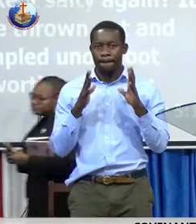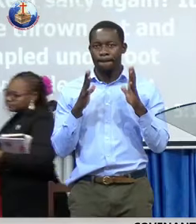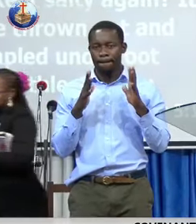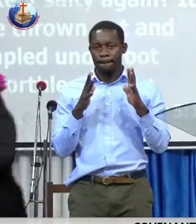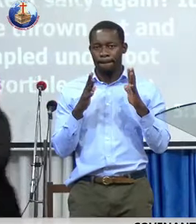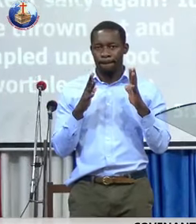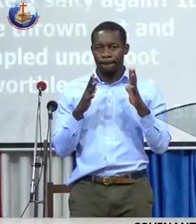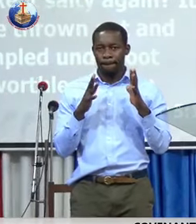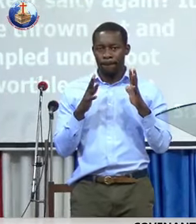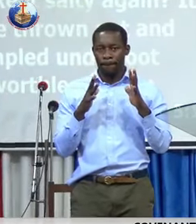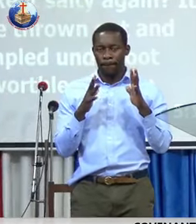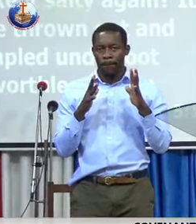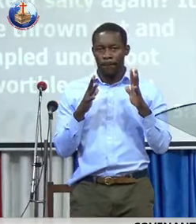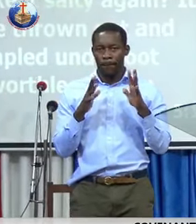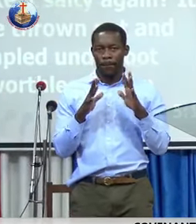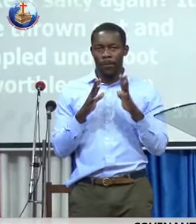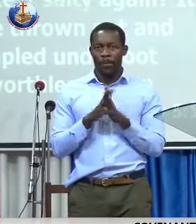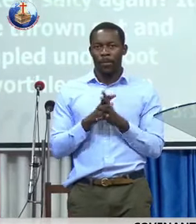Amen.